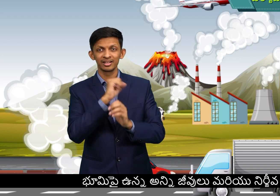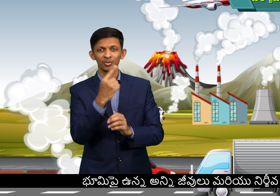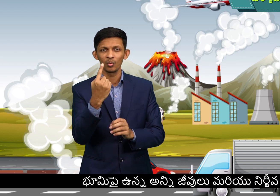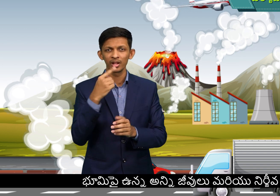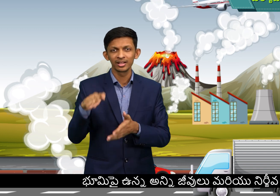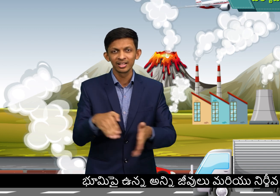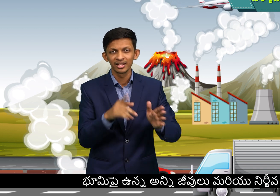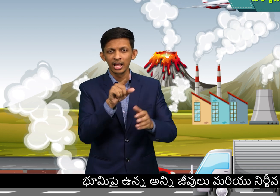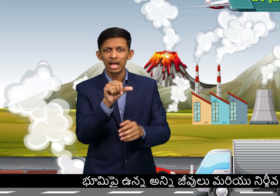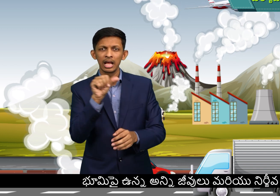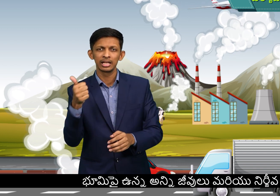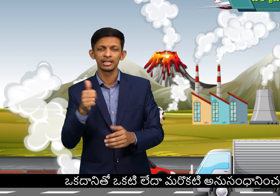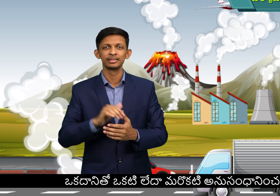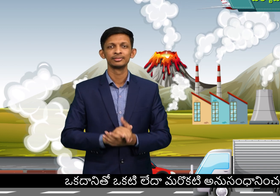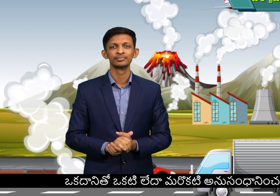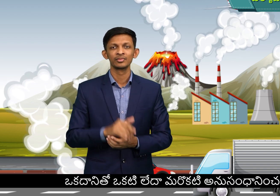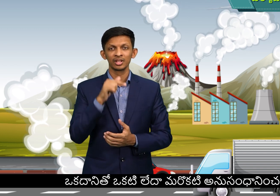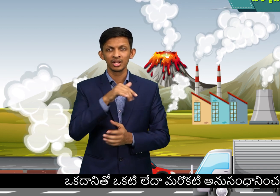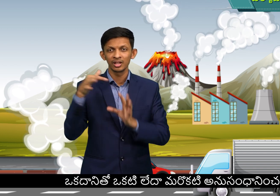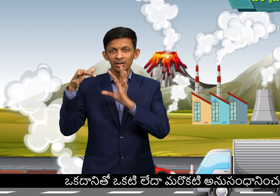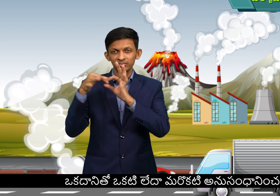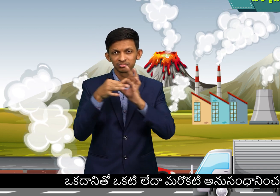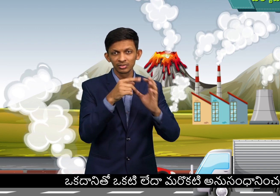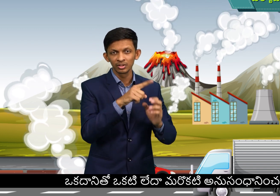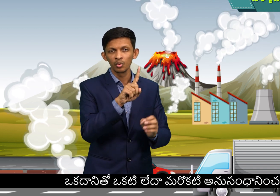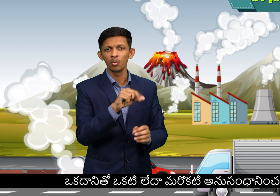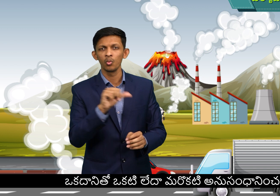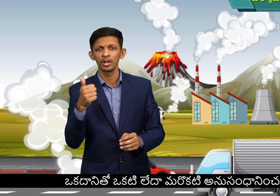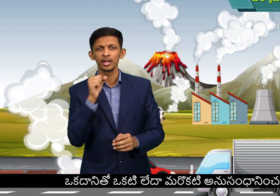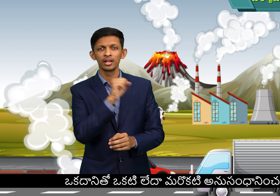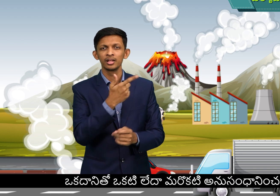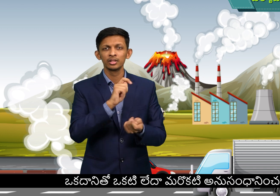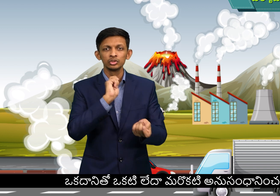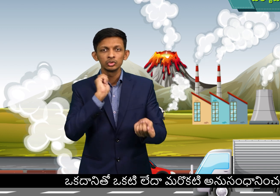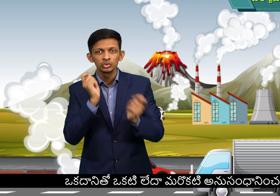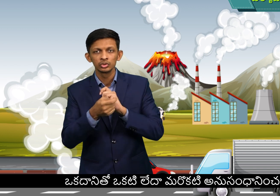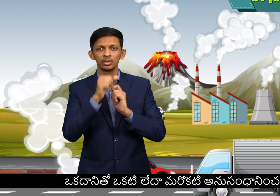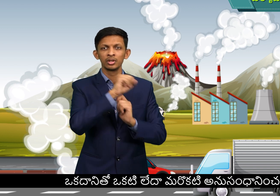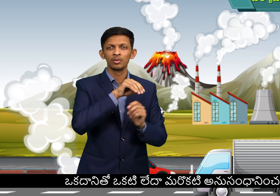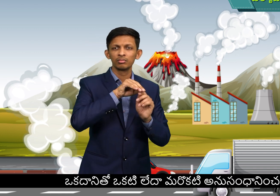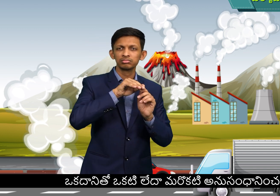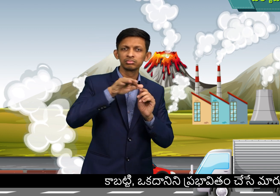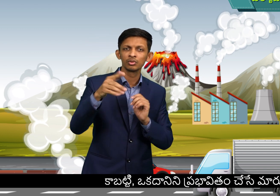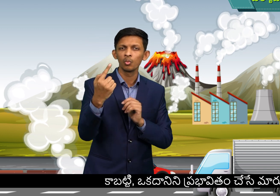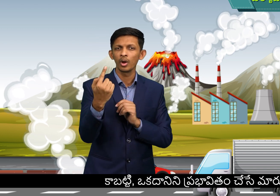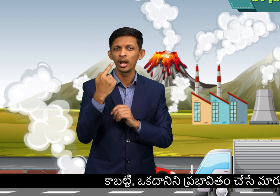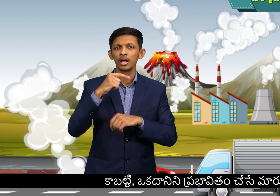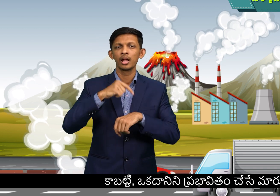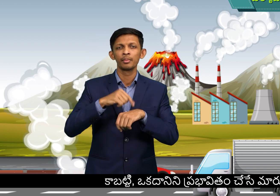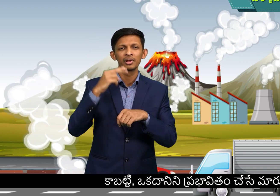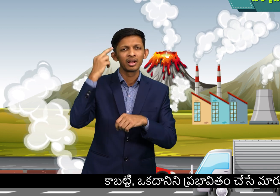మరియు నిర్జీవ వస్తువులు ఒకదానితో ఒకటి లేదా మరొకటి అనుసంధానించబడి ఉంటాయి.